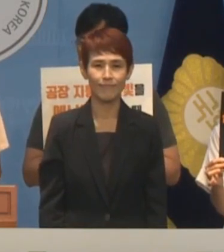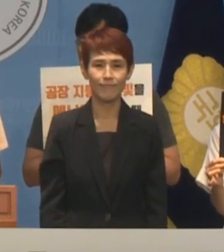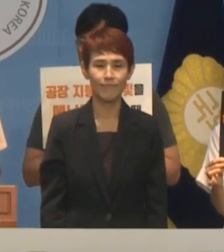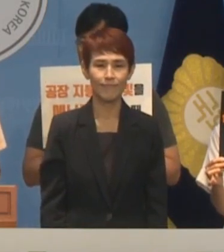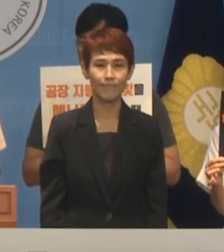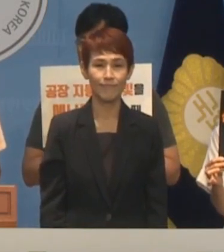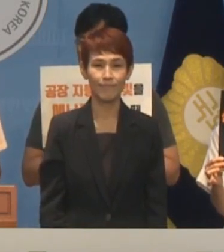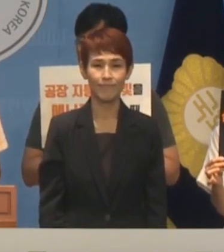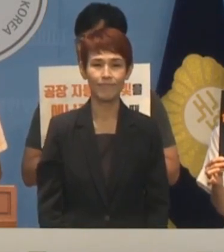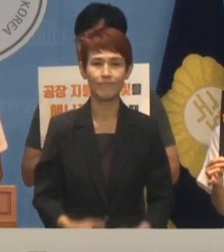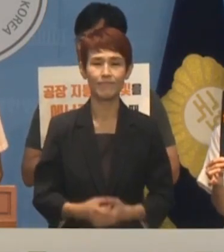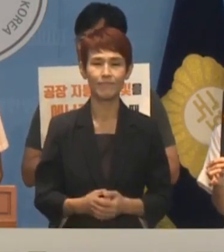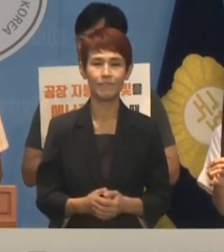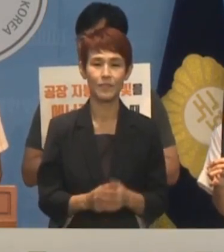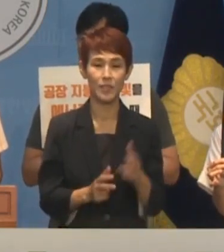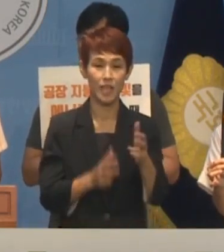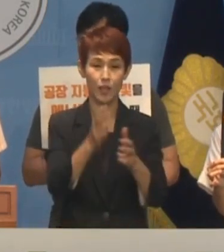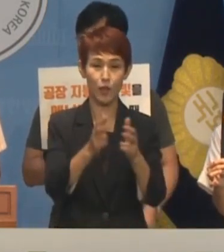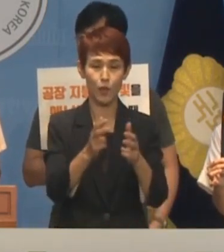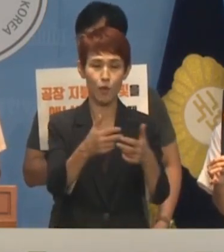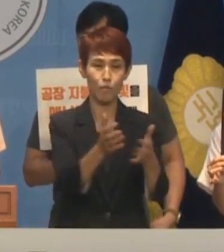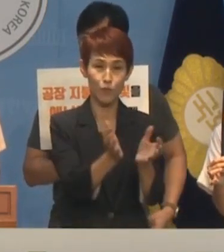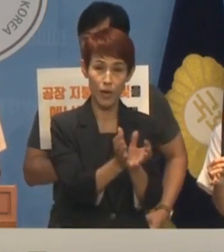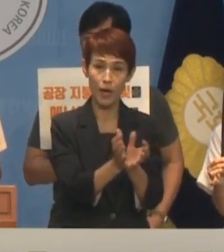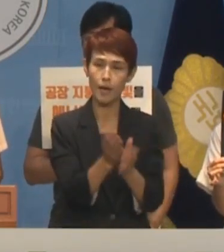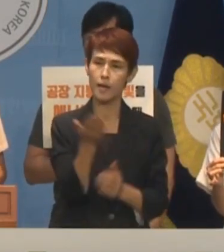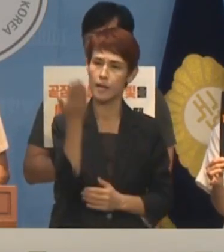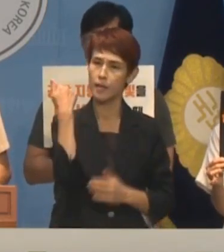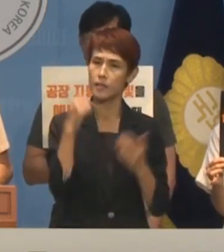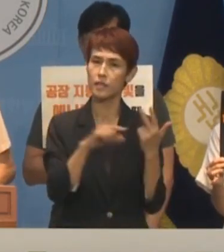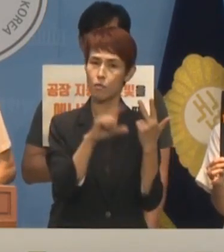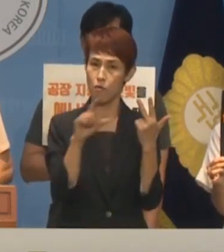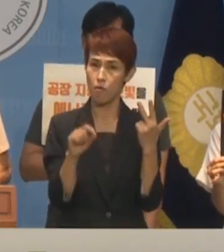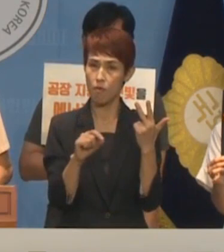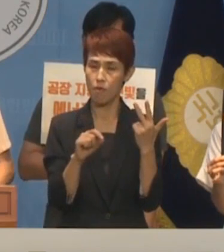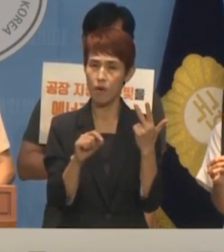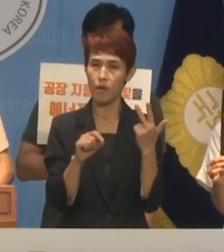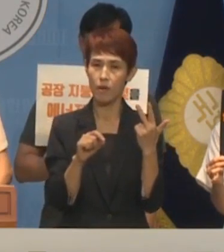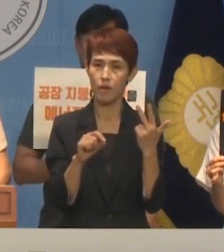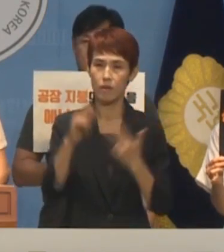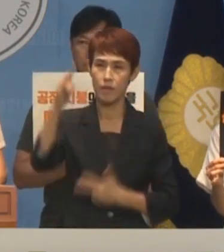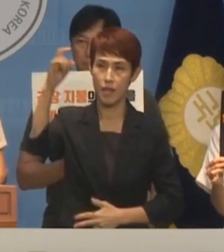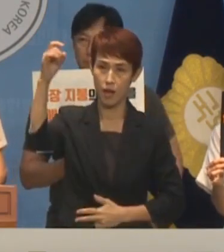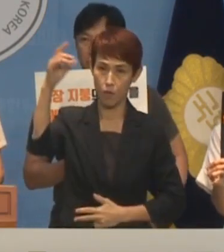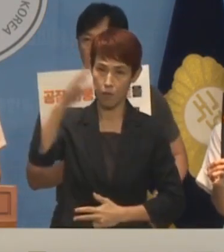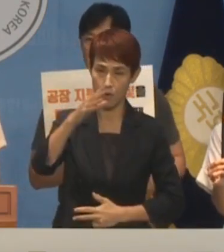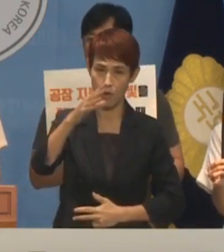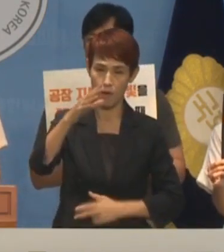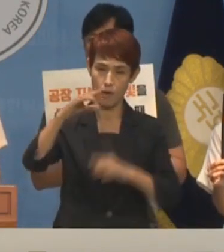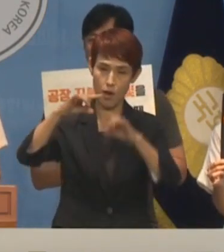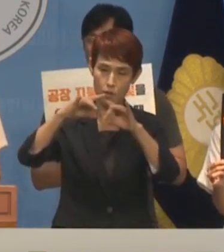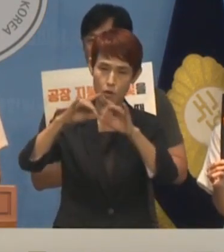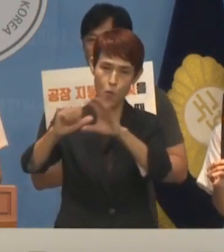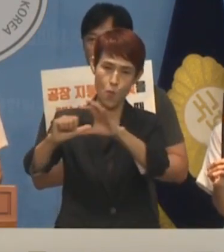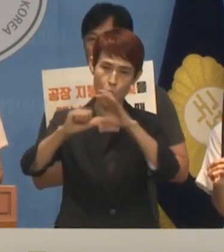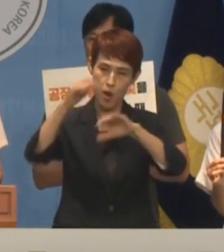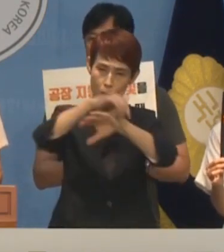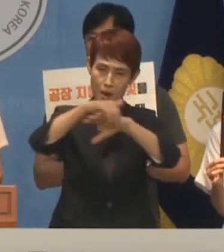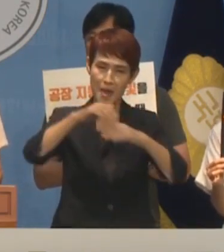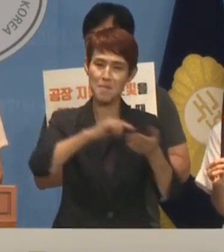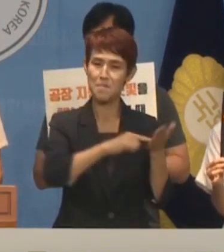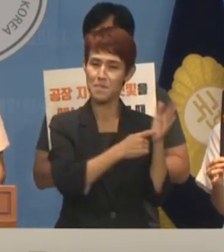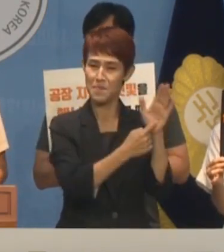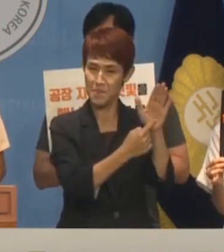네, 산업통상자원부가 지난 7월에 이미 여러 활성화 계획을 진행하겠다고 말했지만